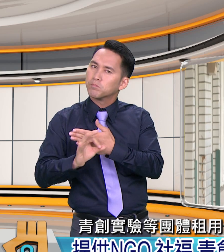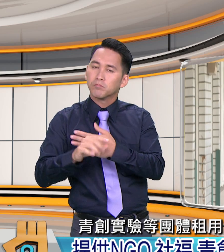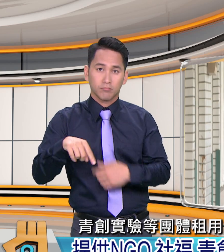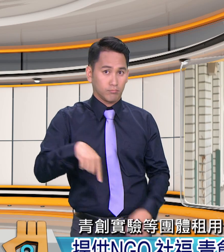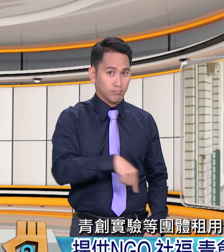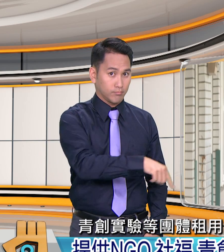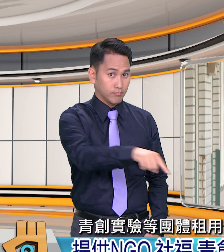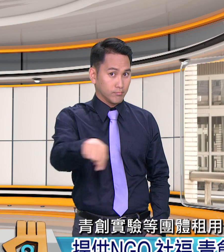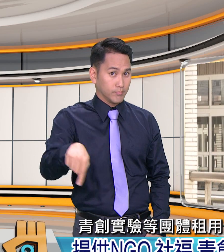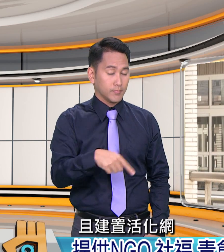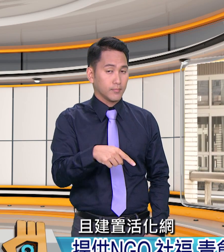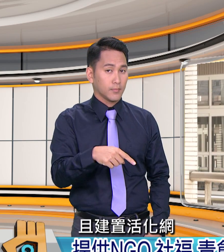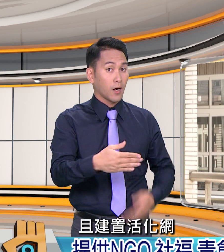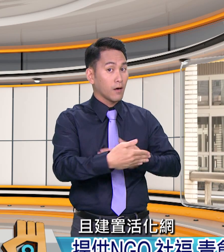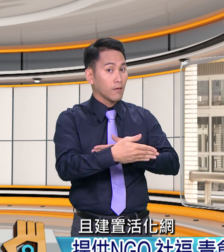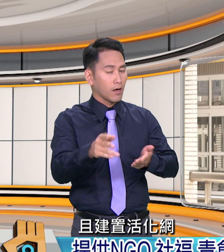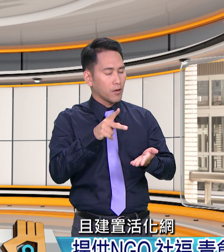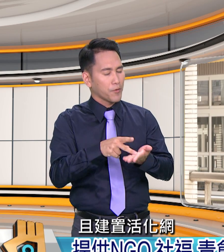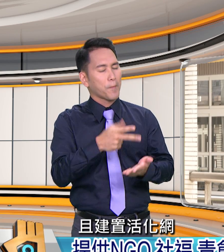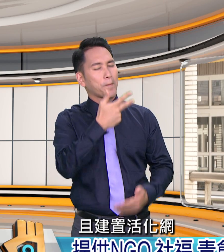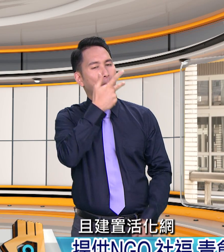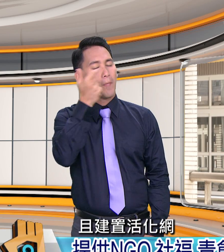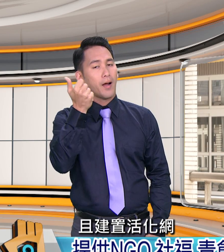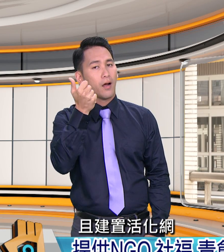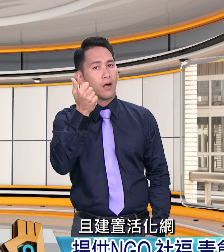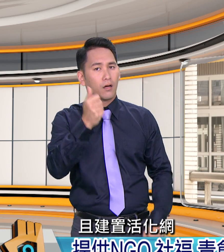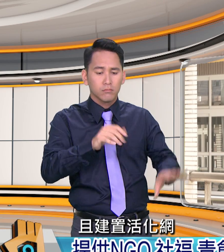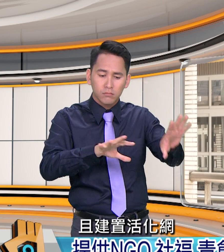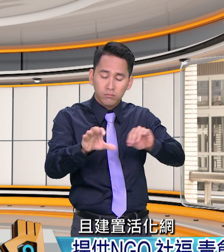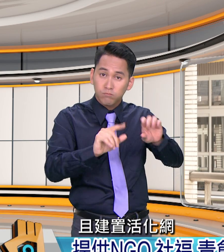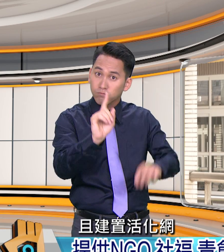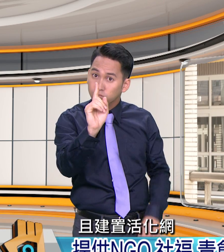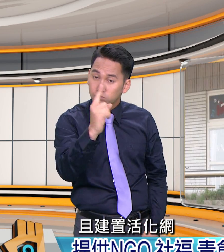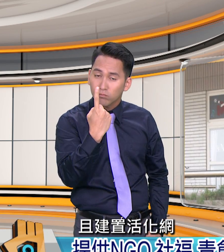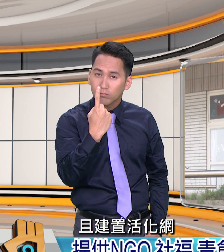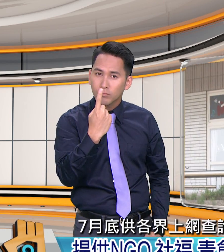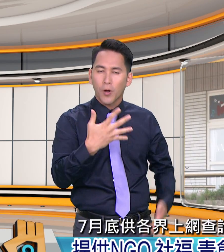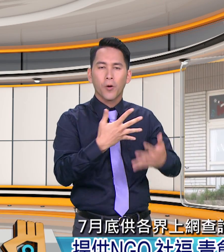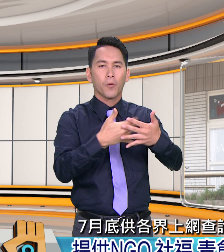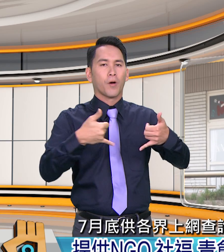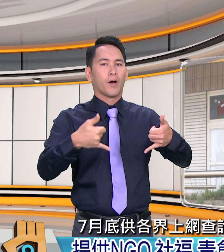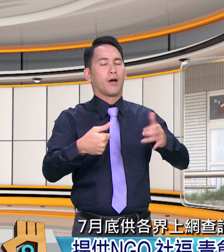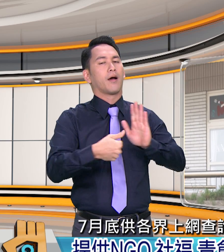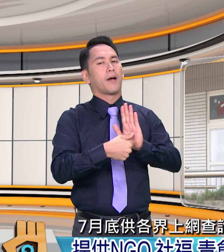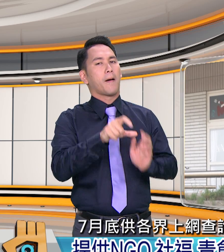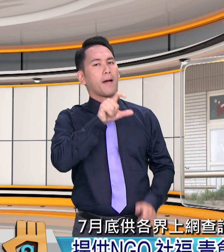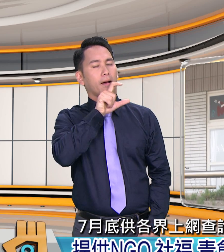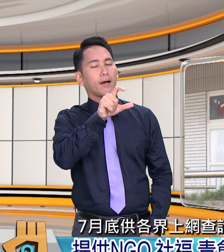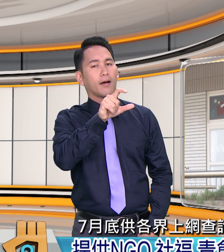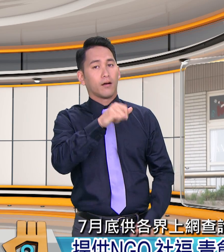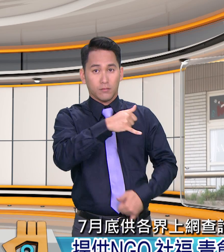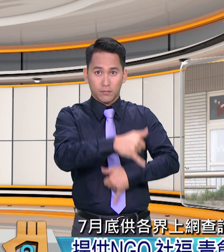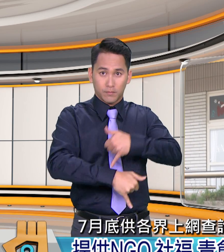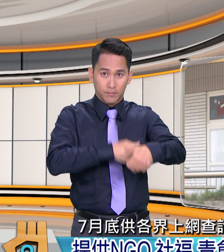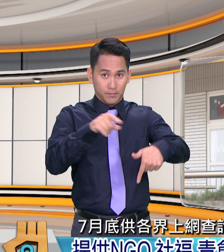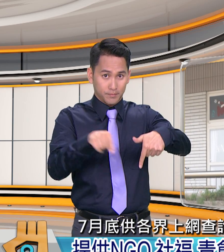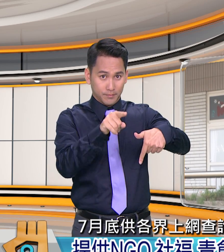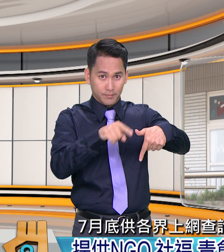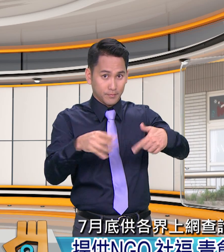用，并且还建置了活化网，七月底供各界上网查询哪里有